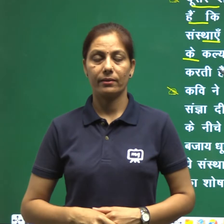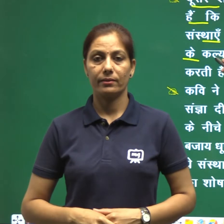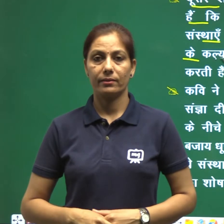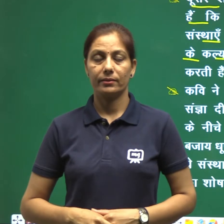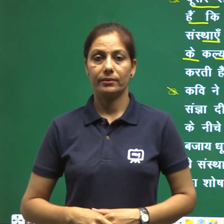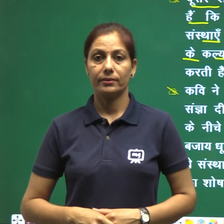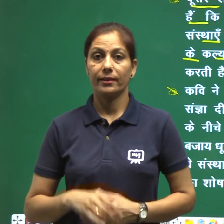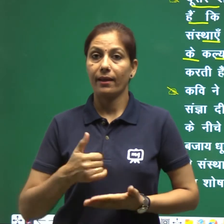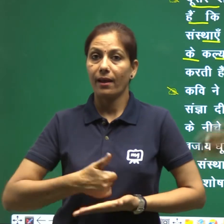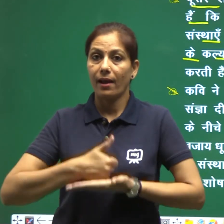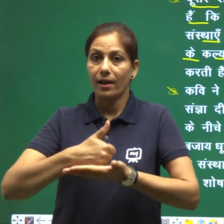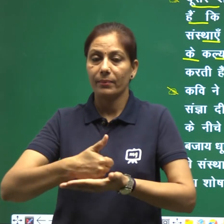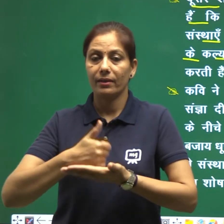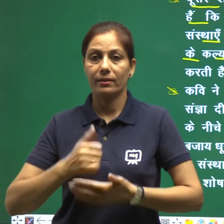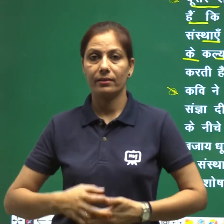कल्याण के लिए